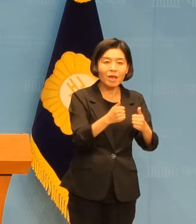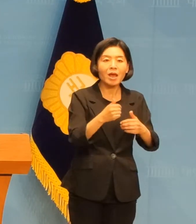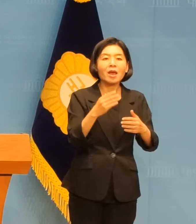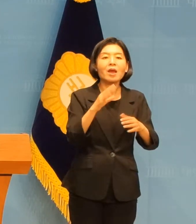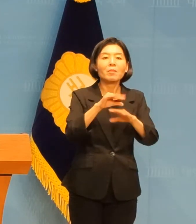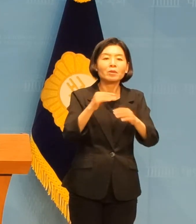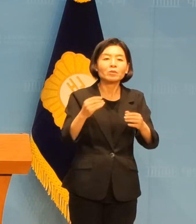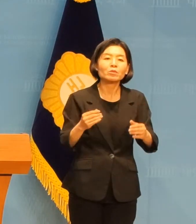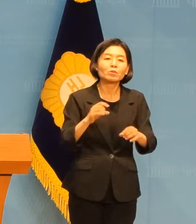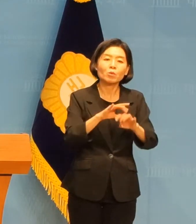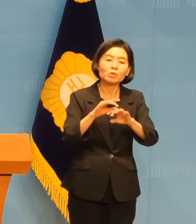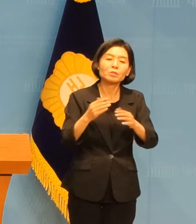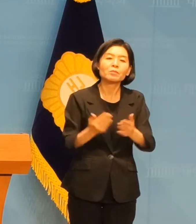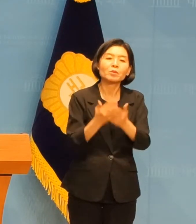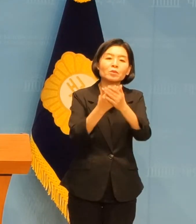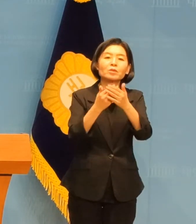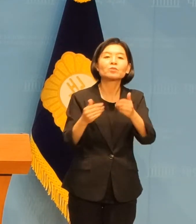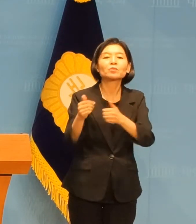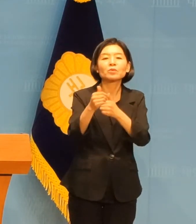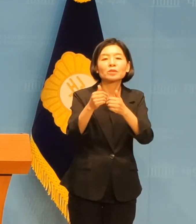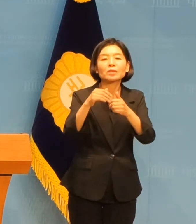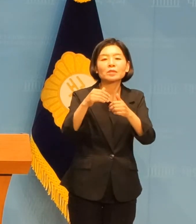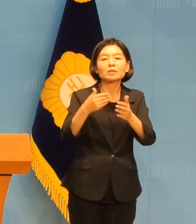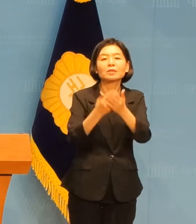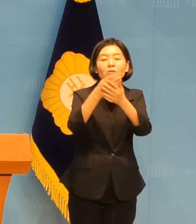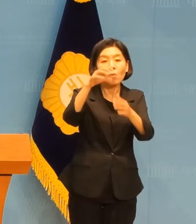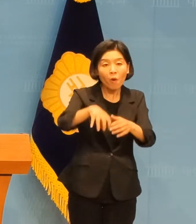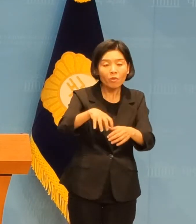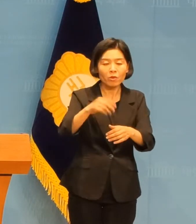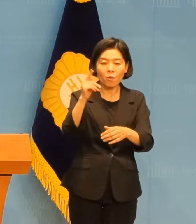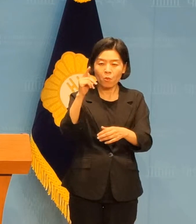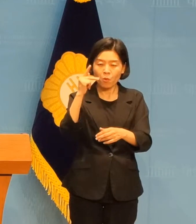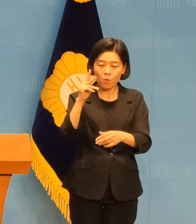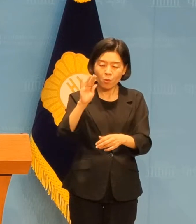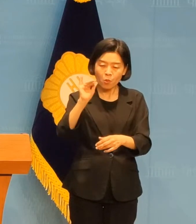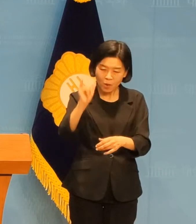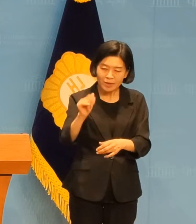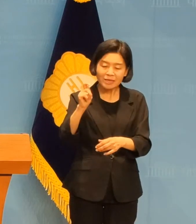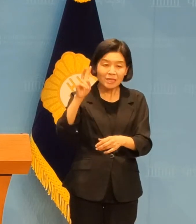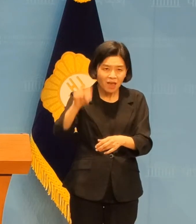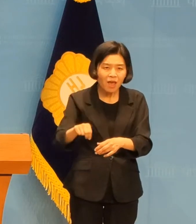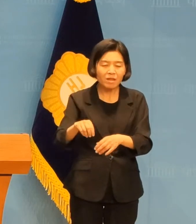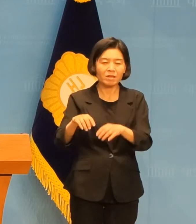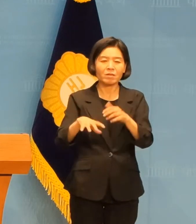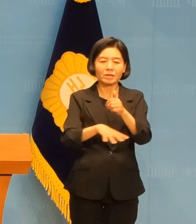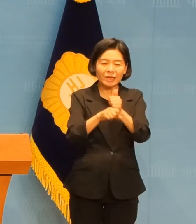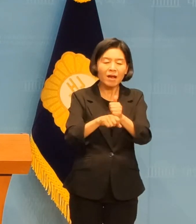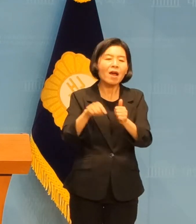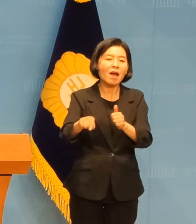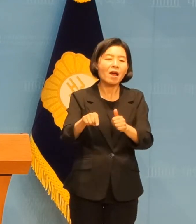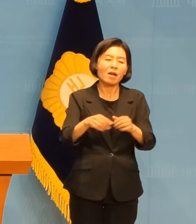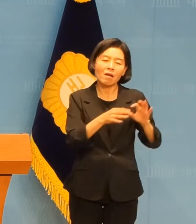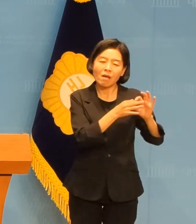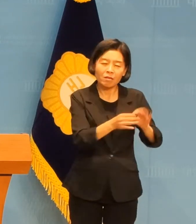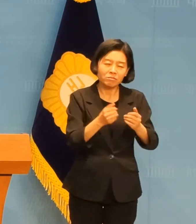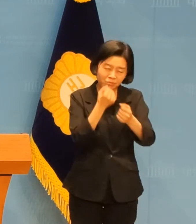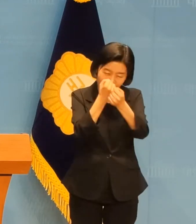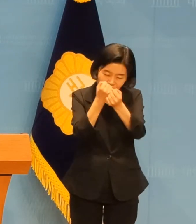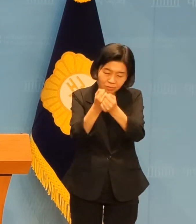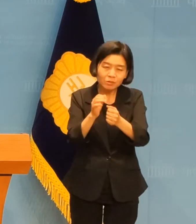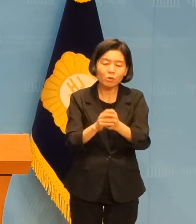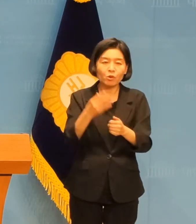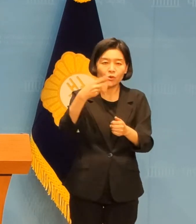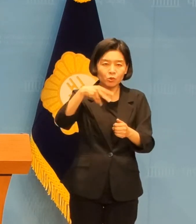분리 징수, YTN 사형화 등을 밀어붙였습니다. 또 다른 방송 장악의 전이